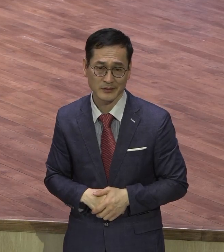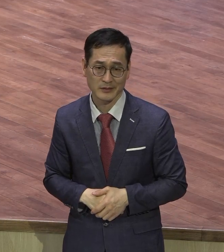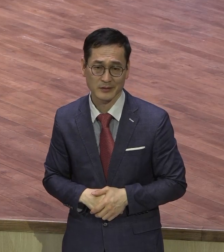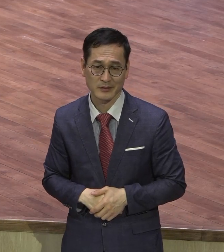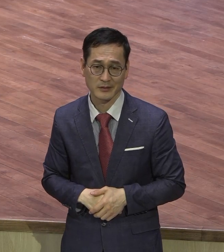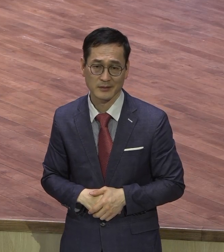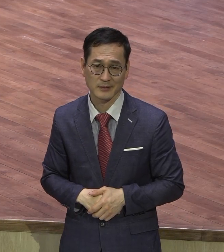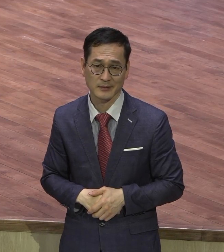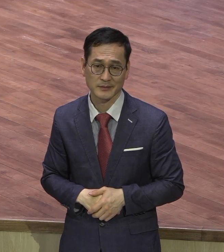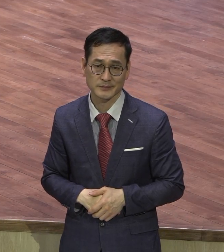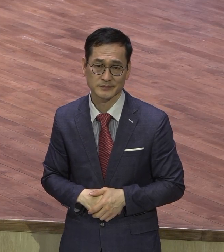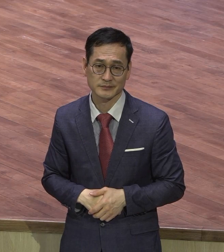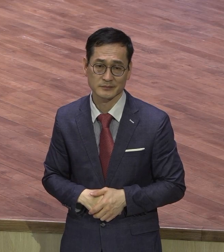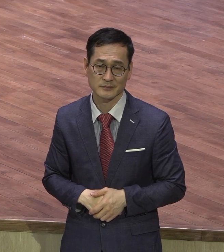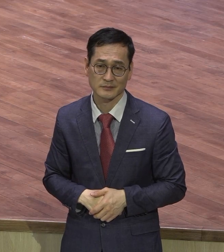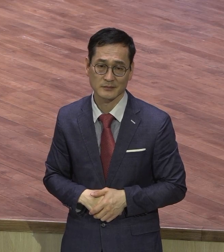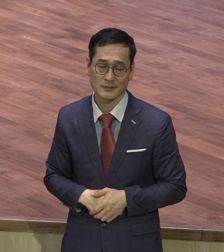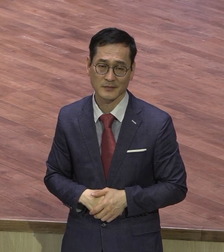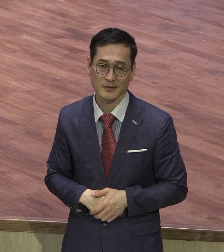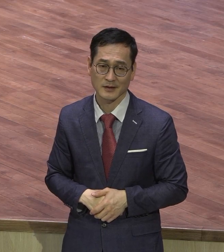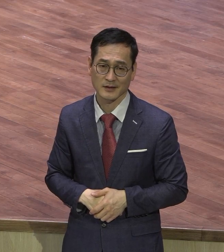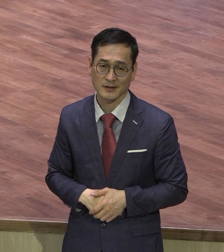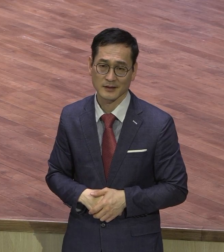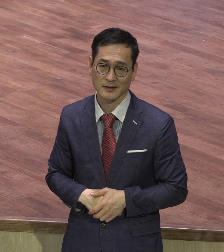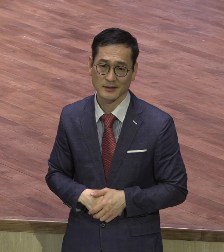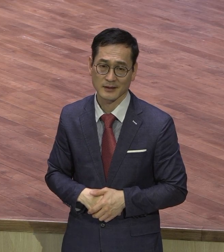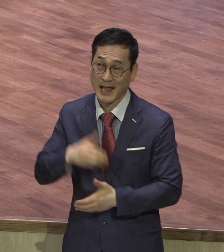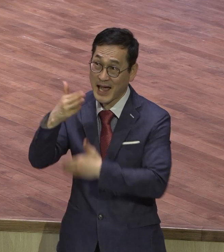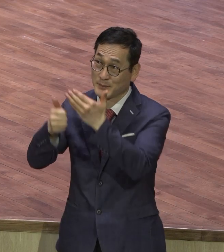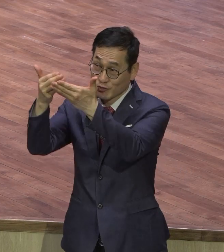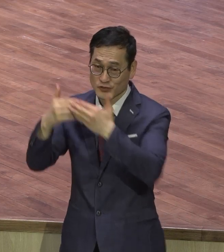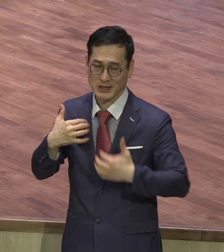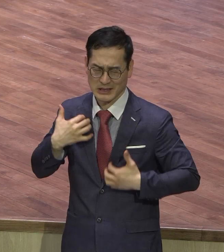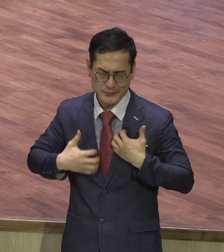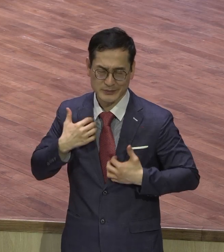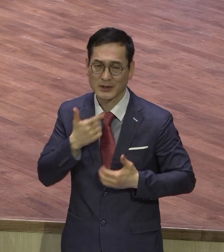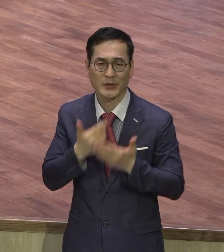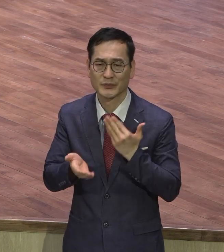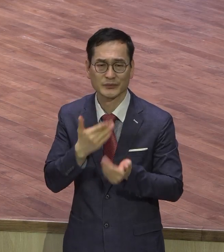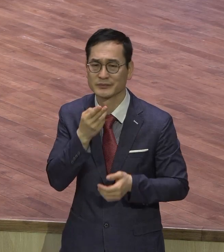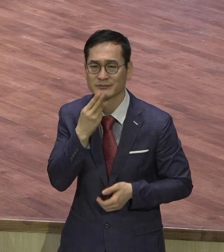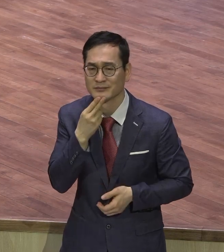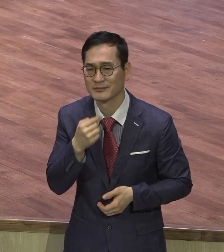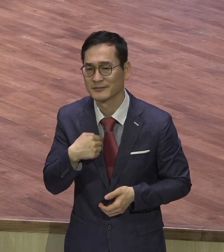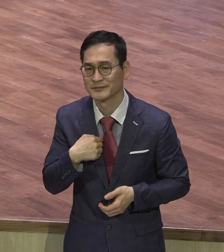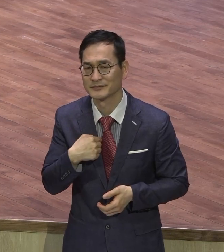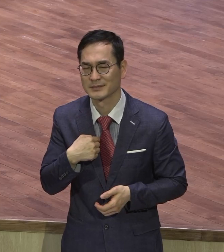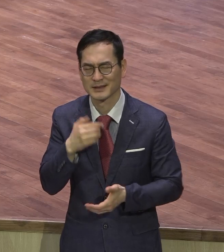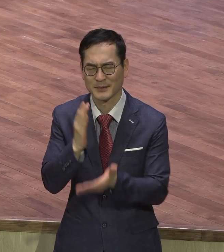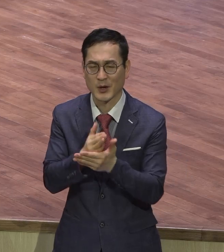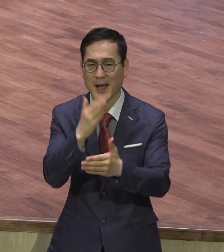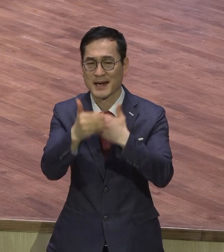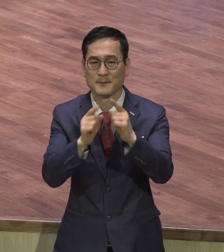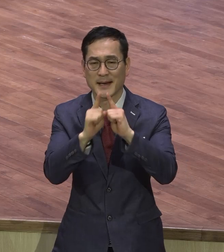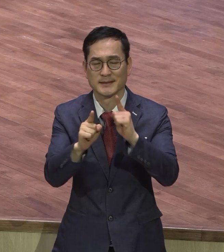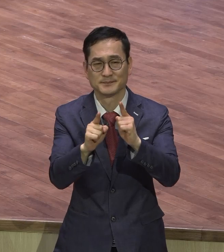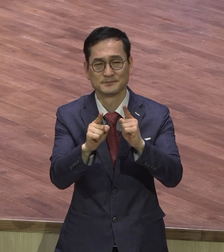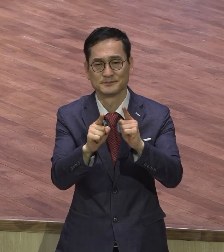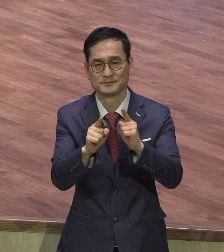체험도 못하고 천국 못 누리고 그렇게 살지 말고 1년 내내 언약 기도문 하라고. 비전 기도문 두 개